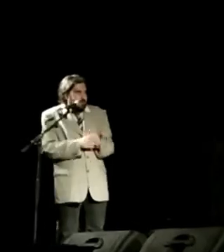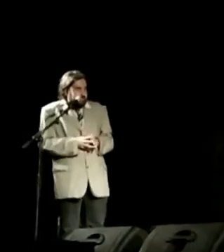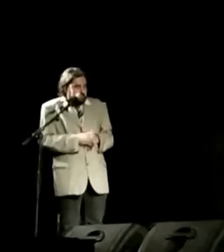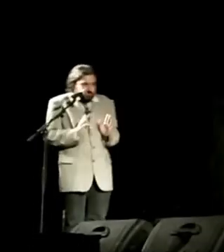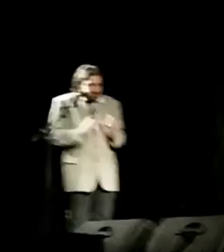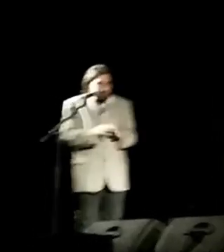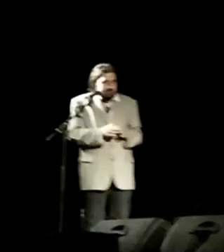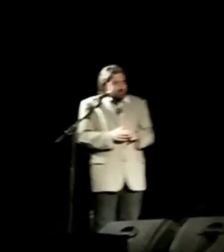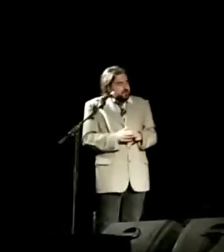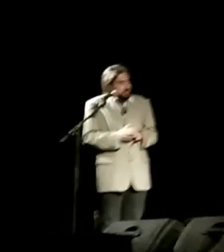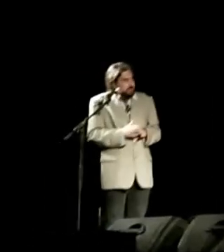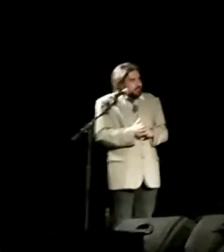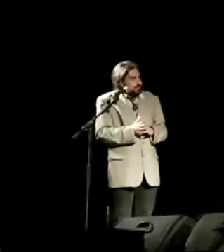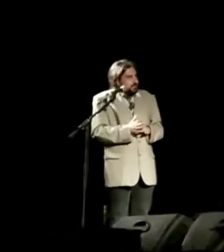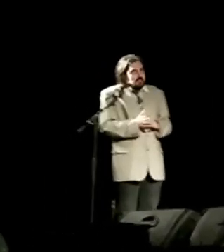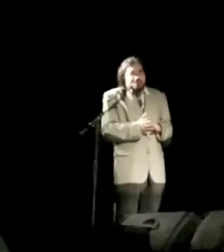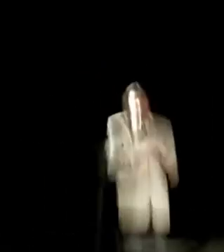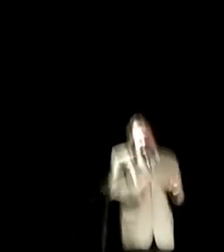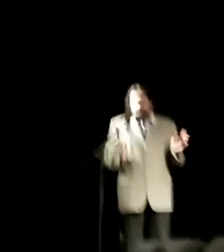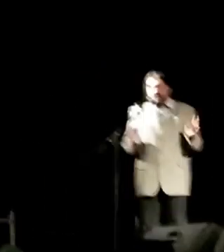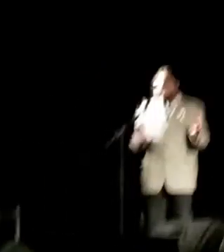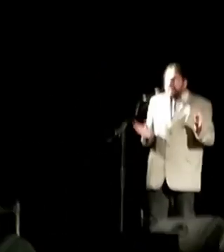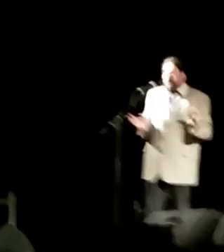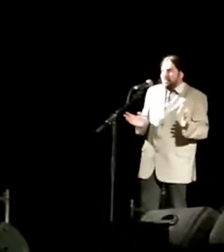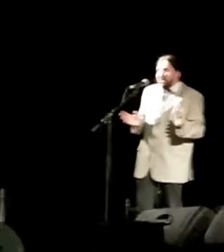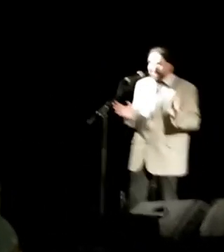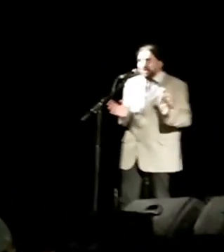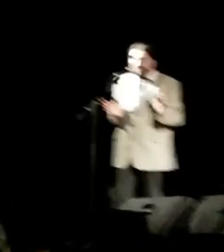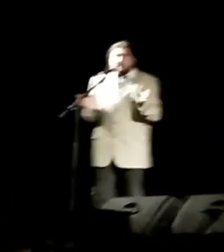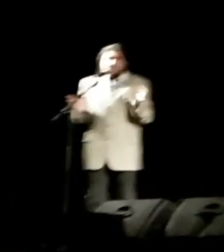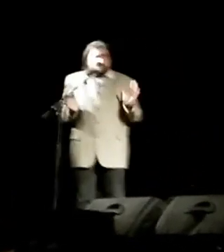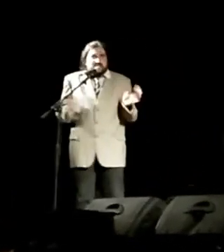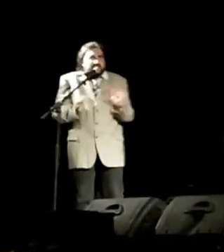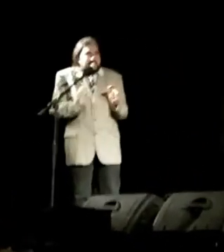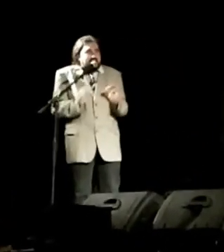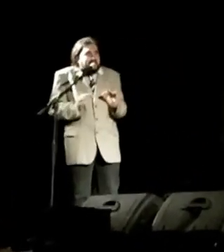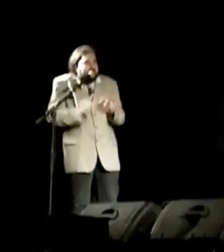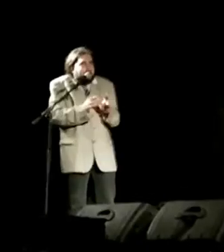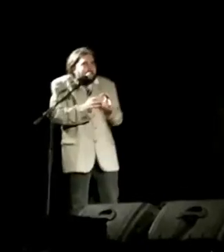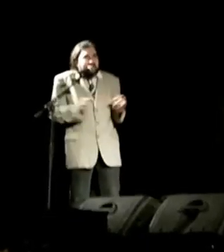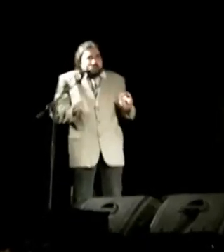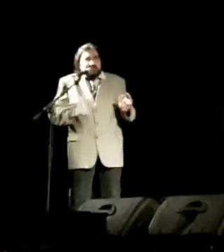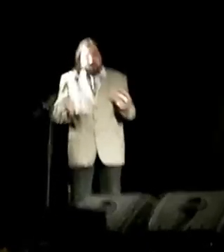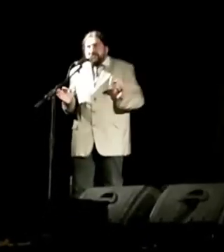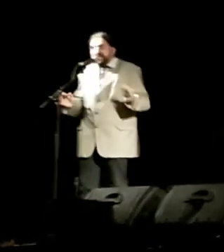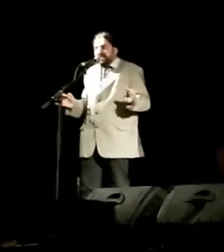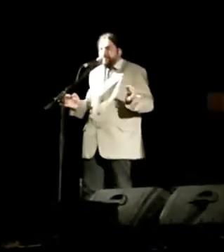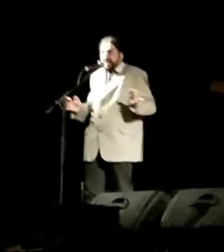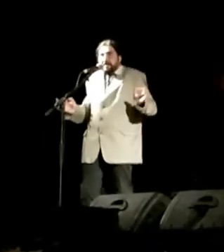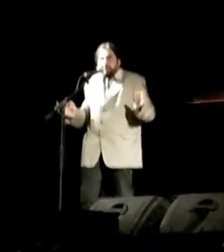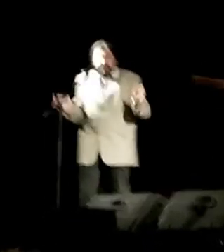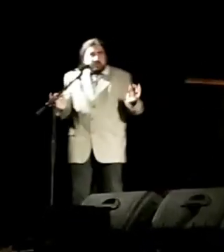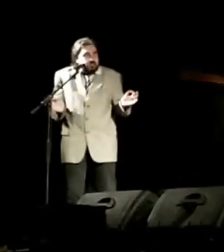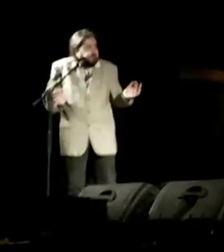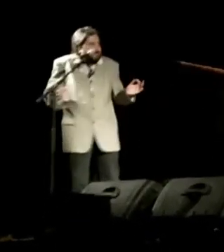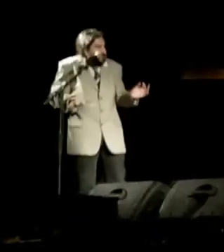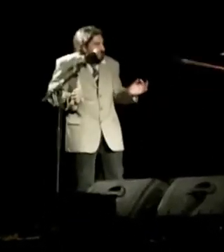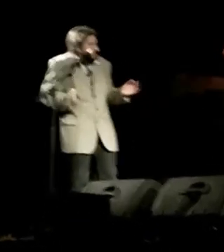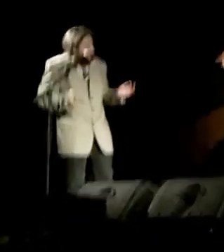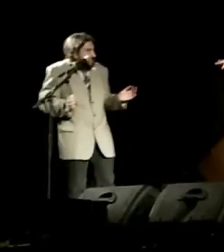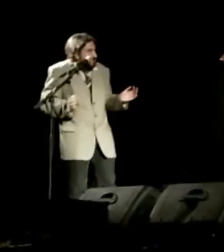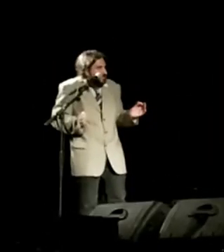merda, que vindran treballs de puta merda una altra vegada, Vostè hauria de fer com fa tota persona respectable. Heu ficat